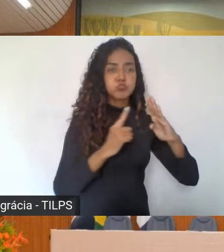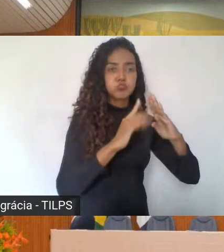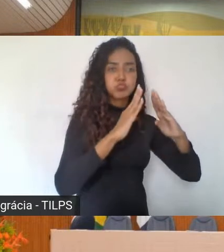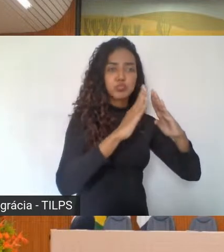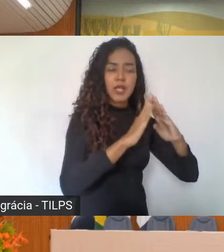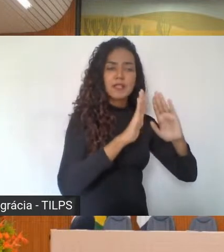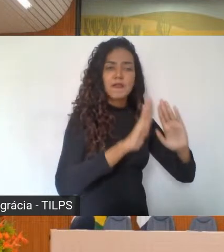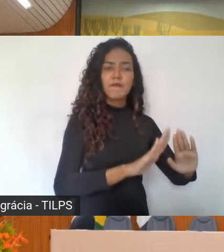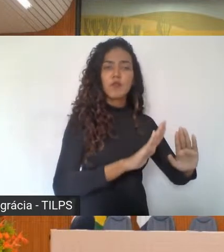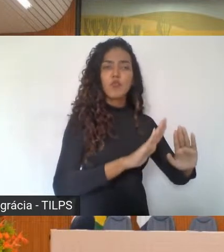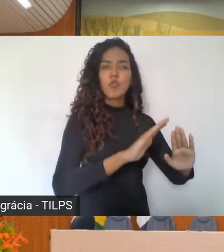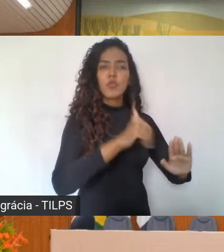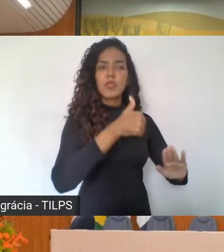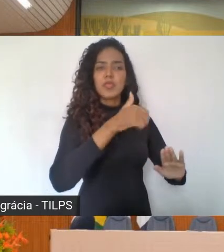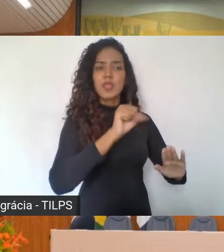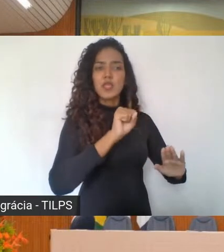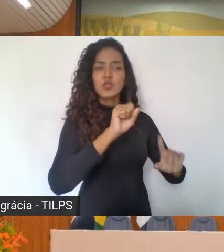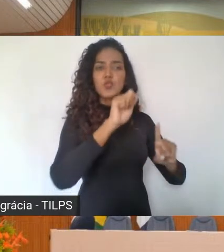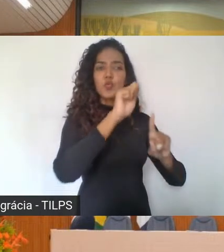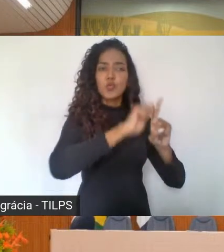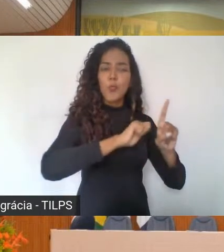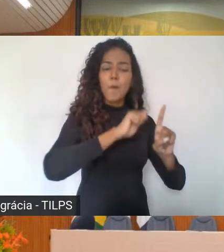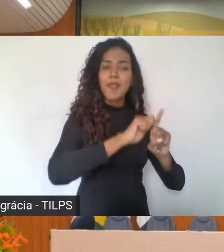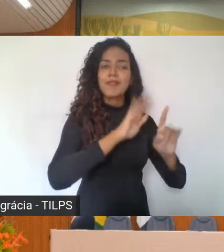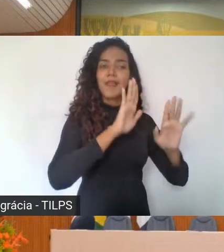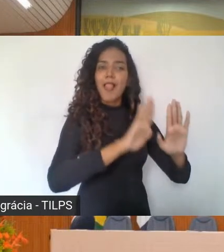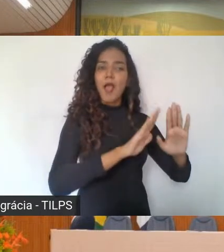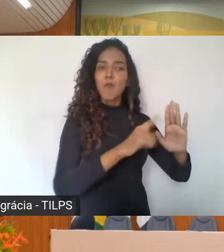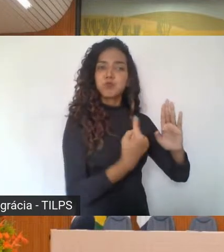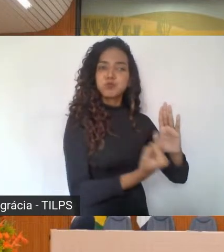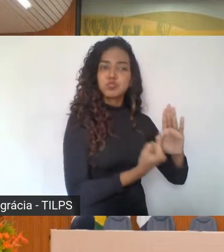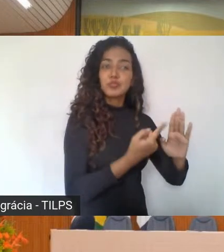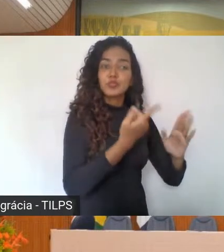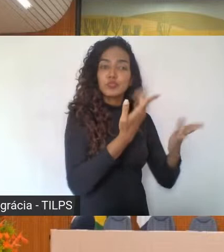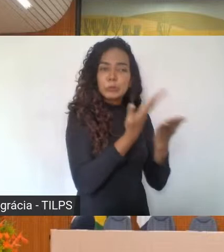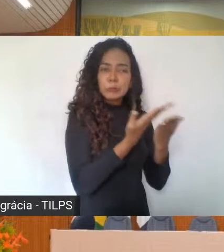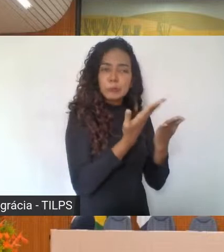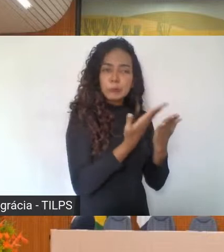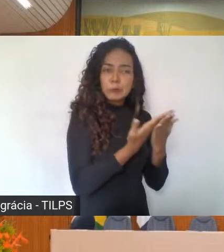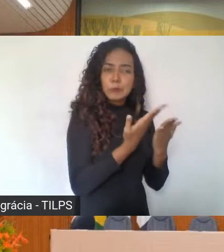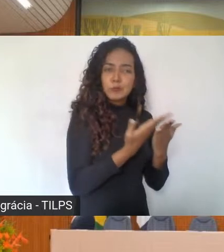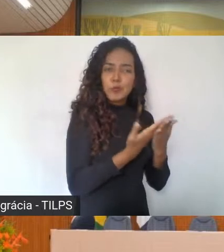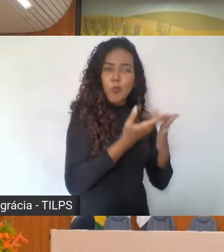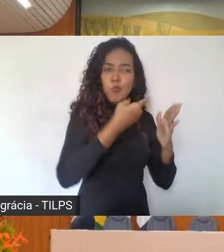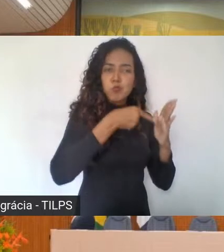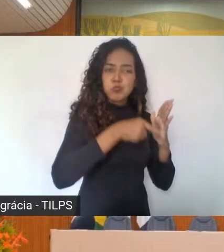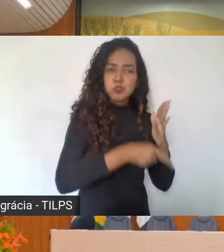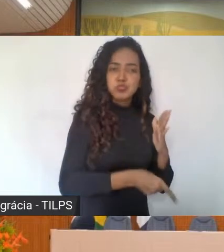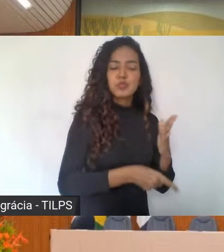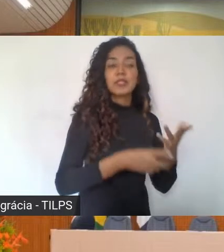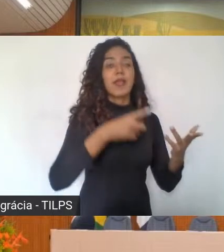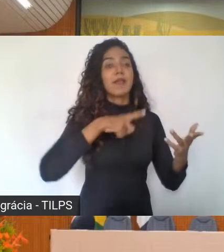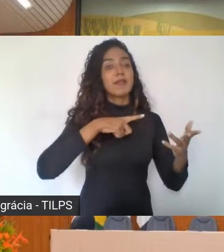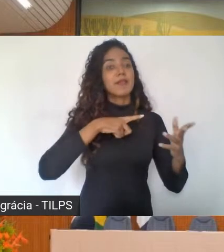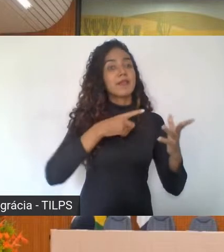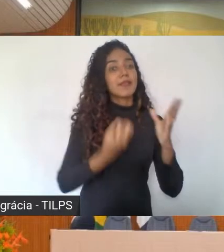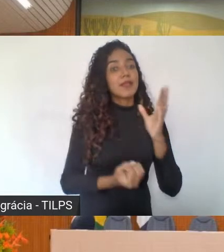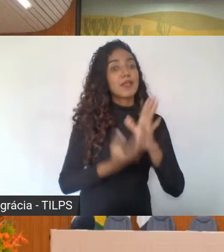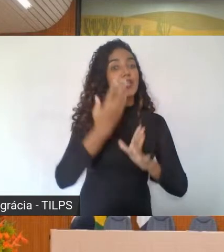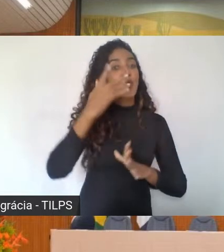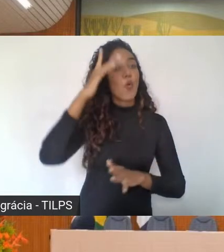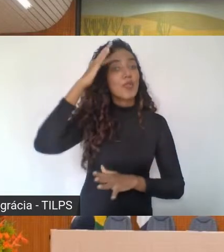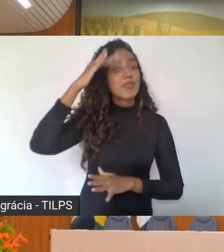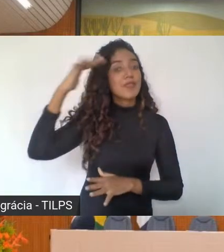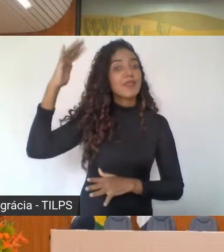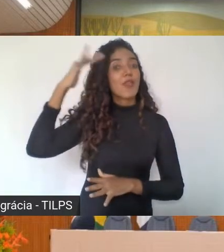pôde desenvolver o cálculo, desenvolver a teoria da gravitação universal.